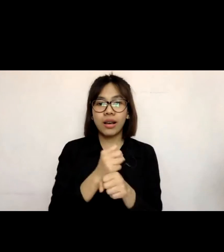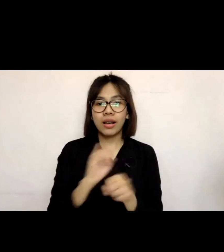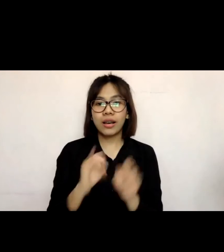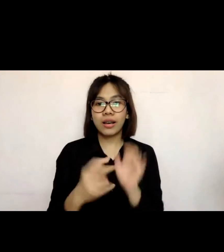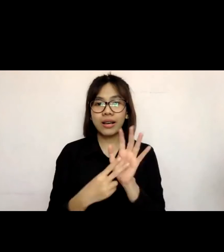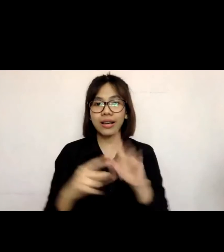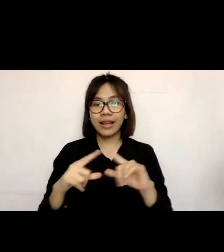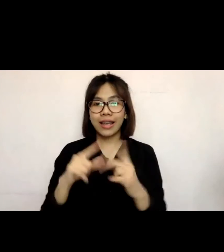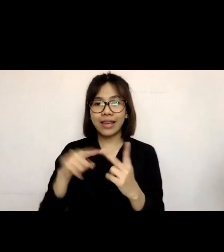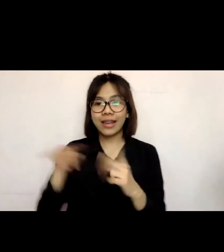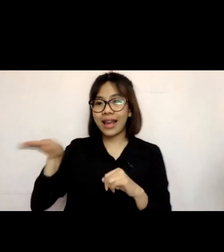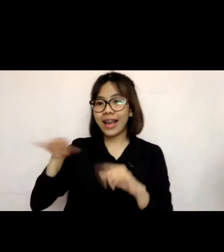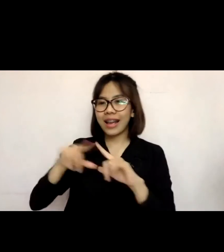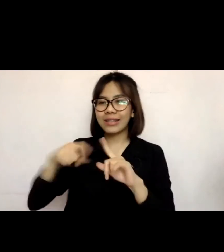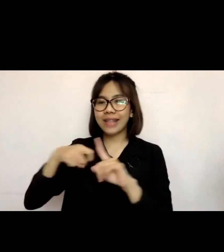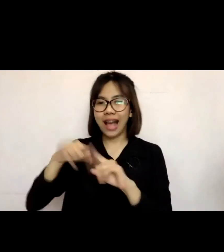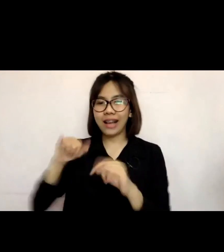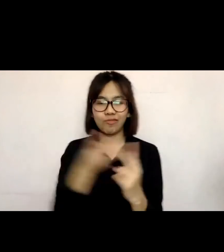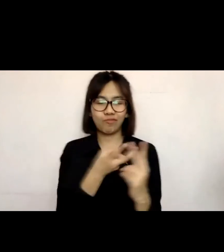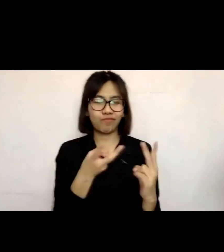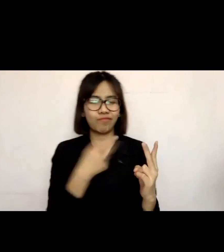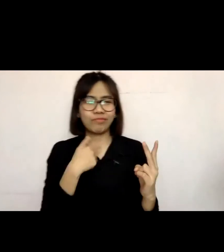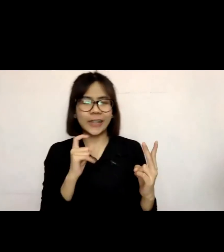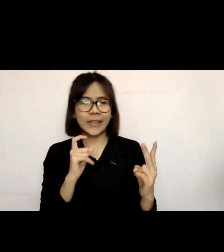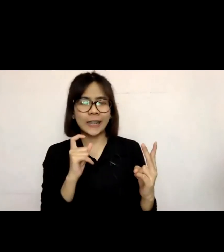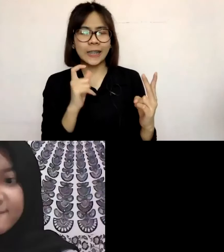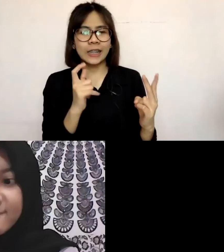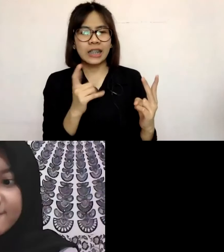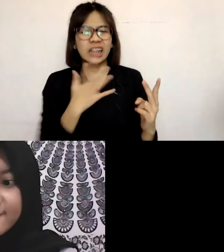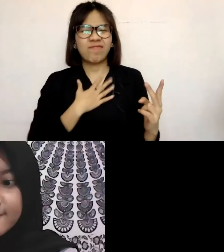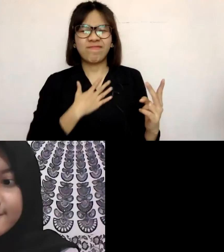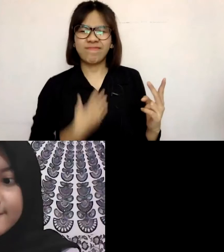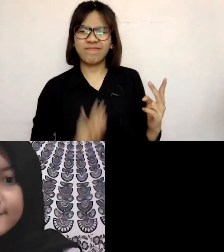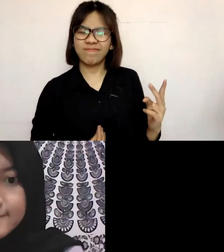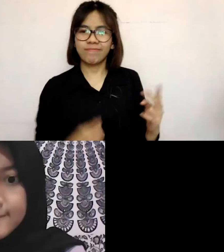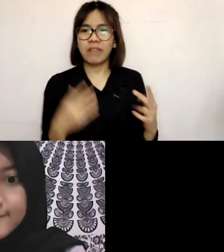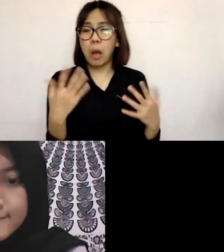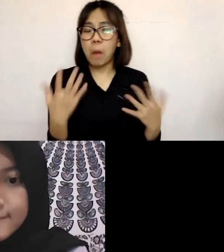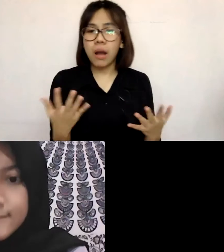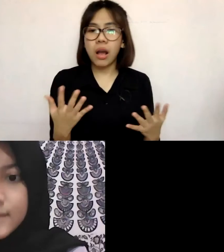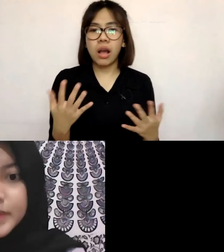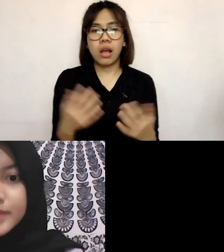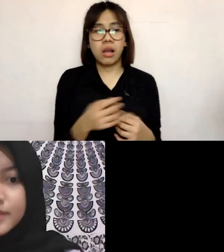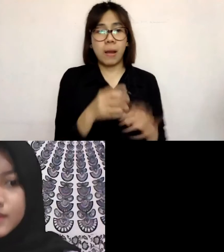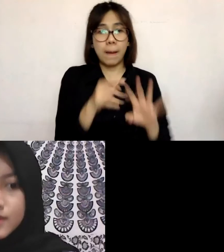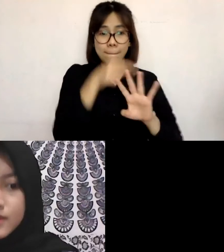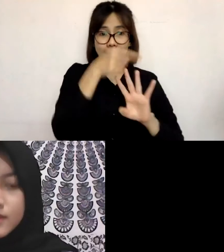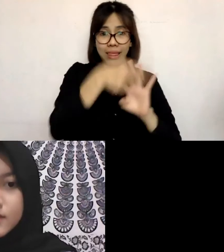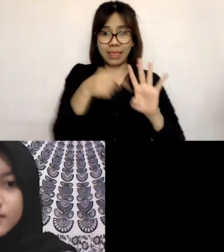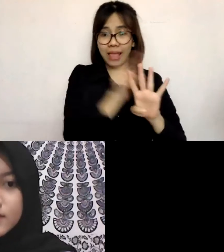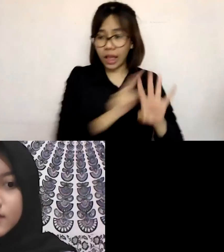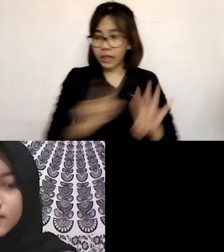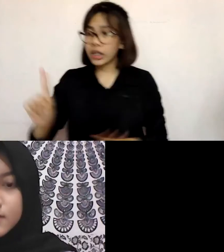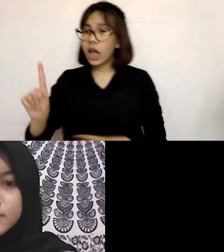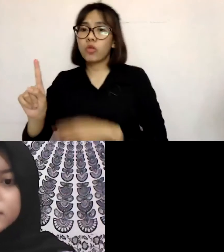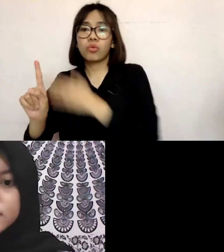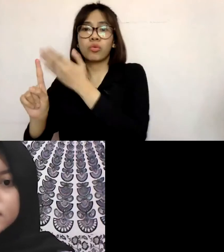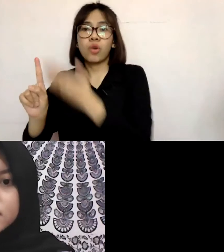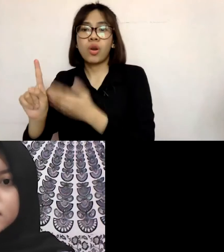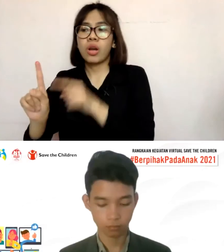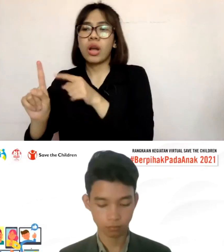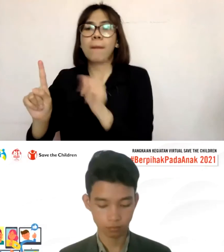sebenarnya membuat ironi ya. Fakta menunjukkan 1 dari 4 anak perempuan harus